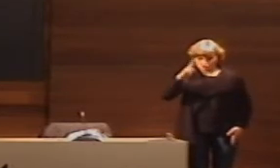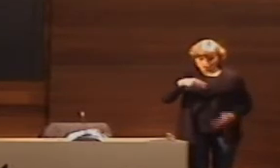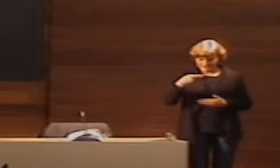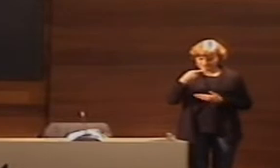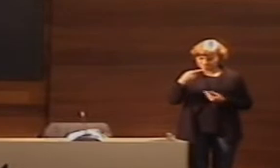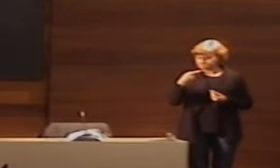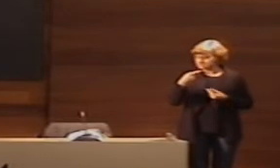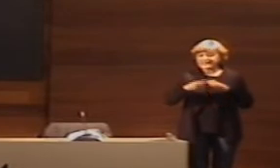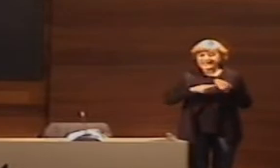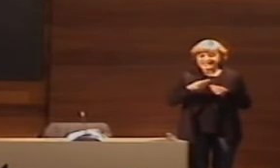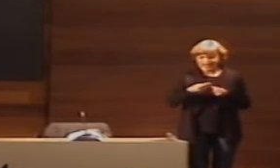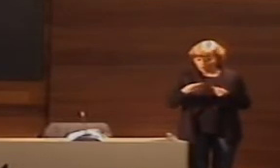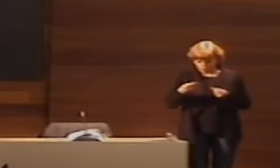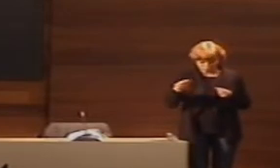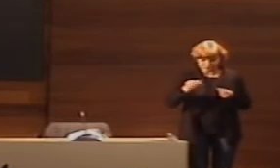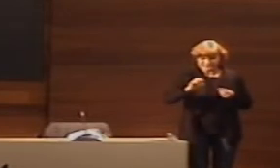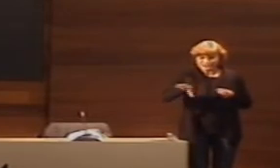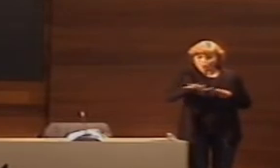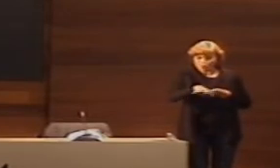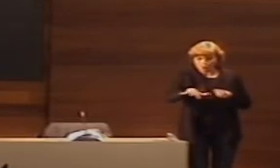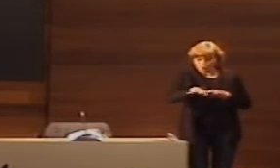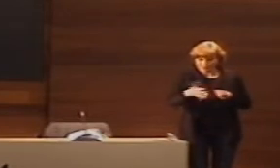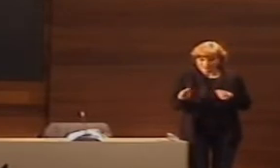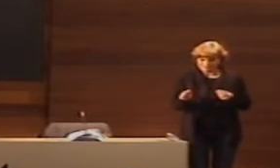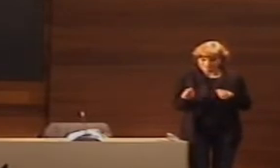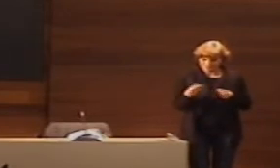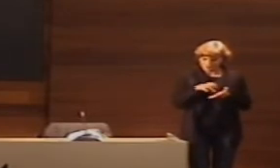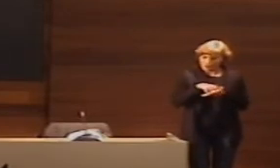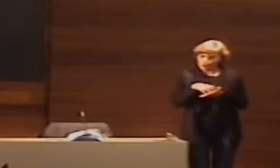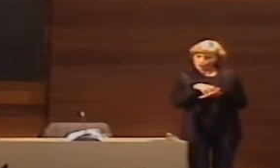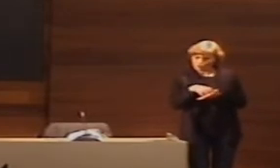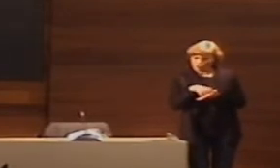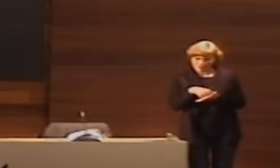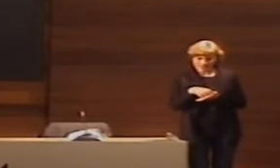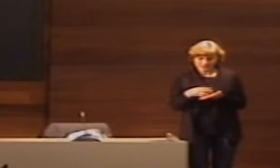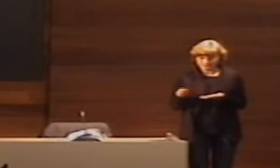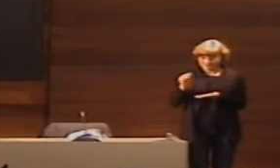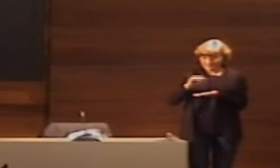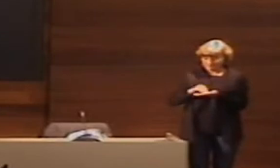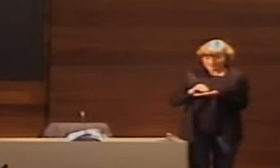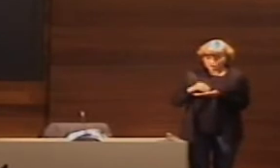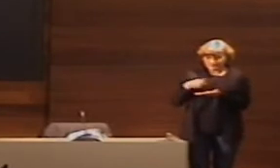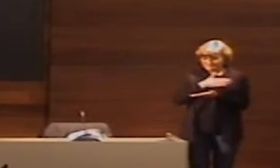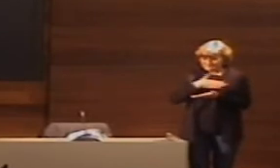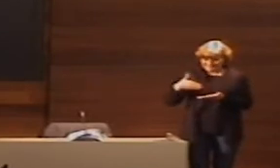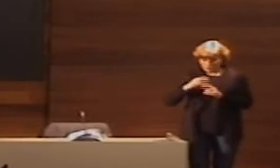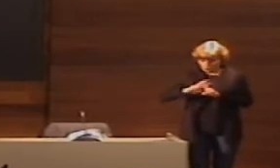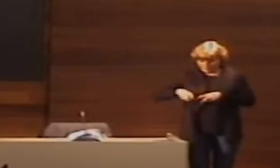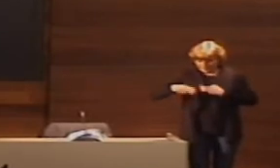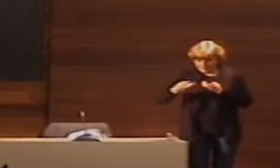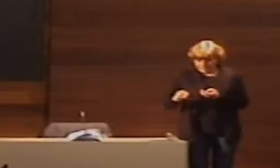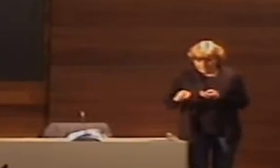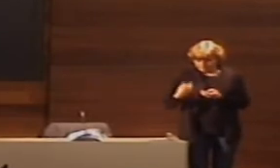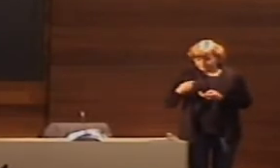plástico, si hay que meterlo con un bolígrafo, que es lo mismo. Entonces, y luego, pues eso, ya hace mucho tiempo viví en un país de